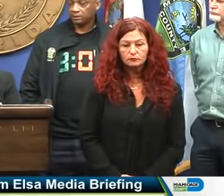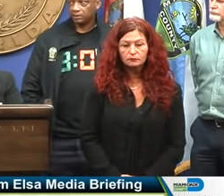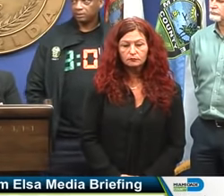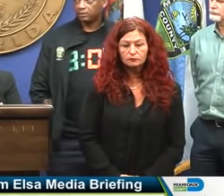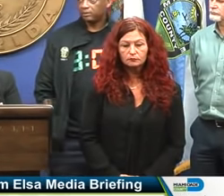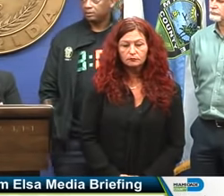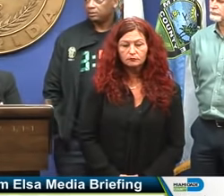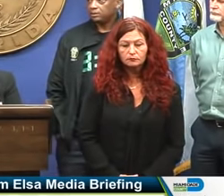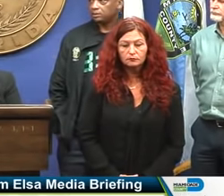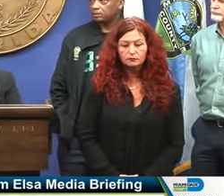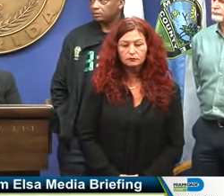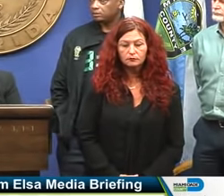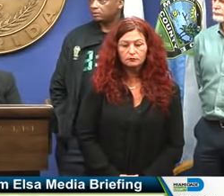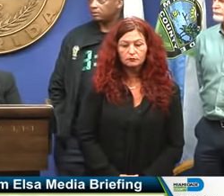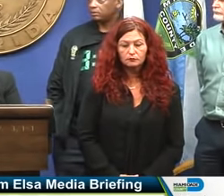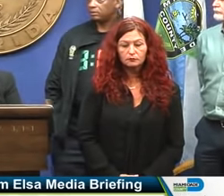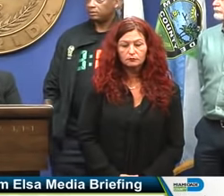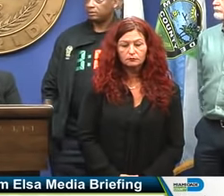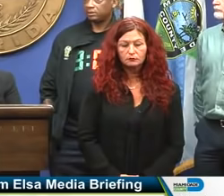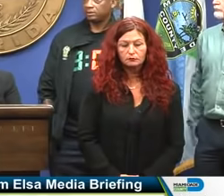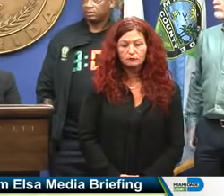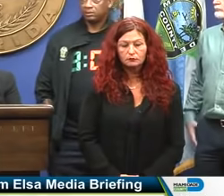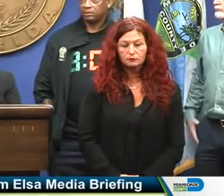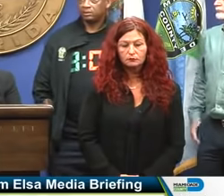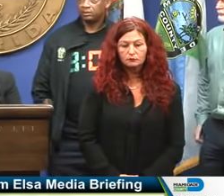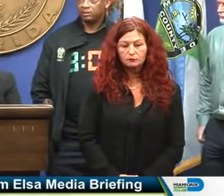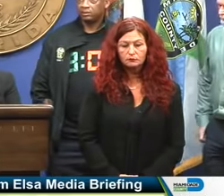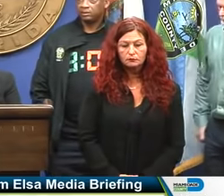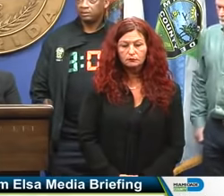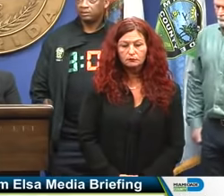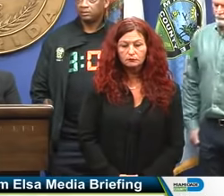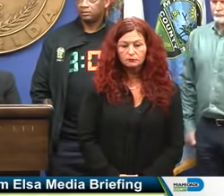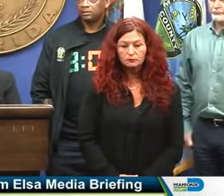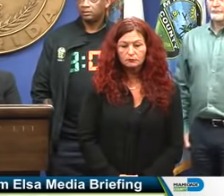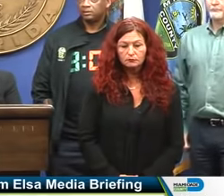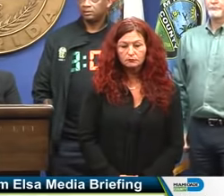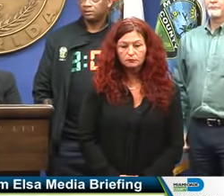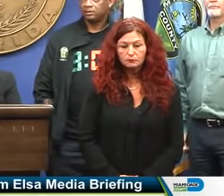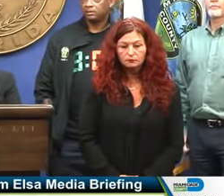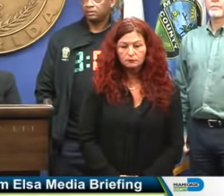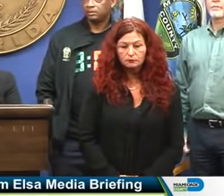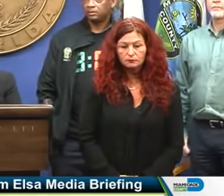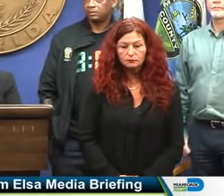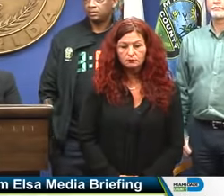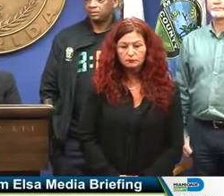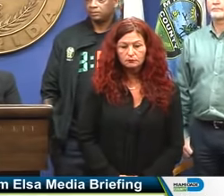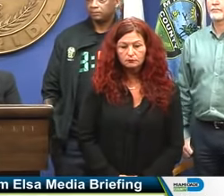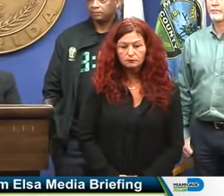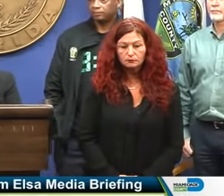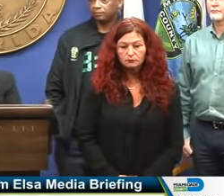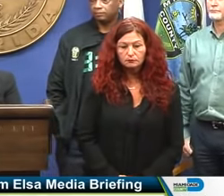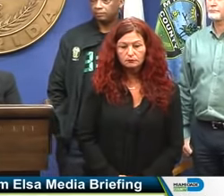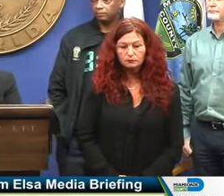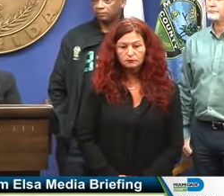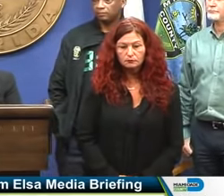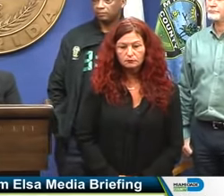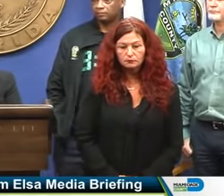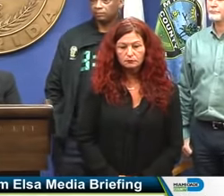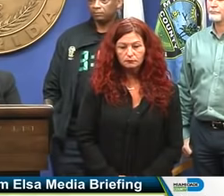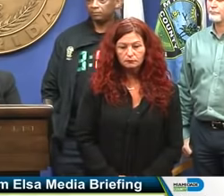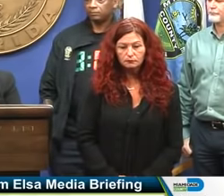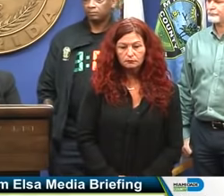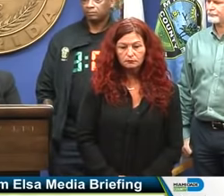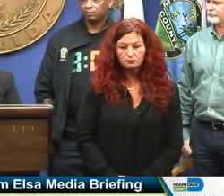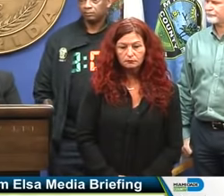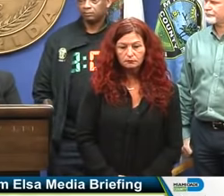gran riesgo para nuestros socorristas, para asegurarnos de que no quedaron animales en el edificio antes de